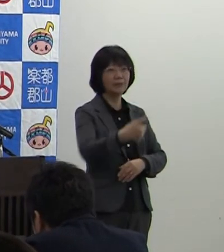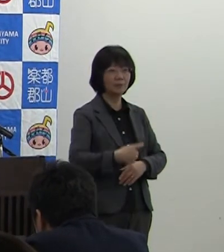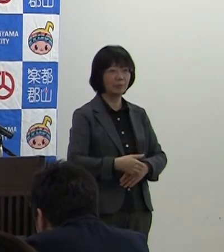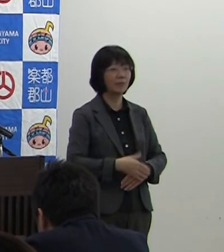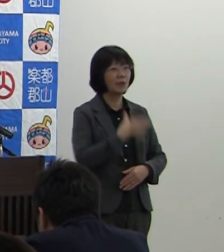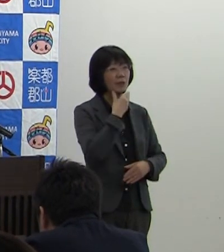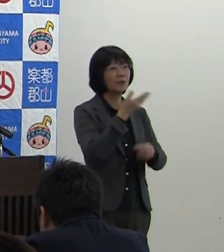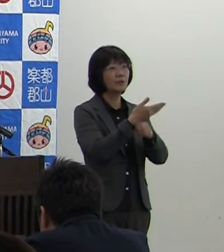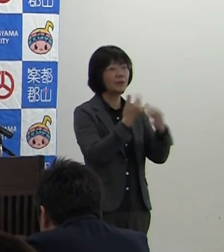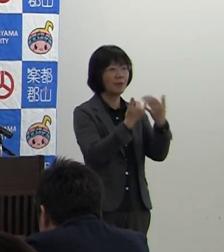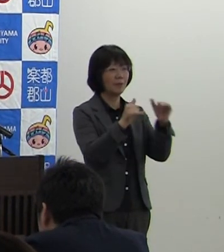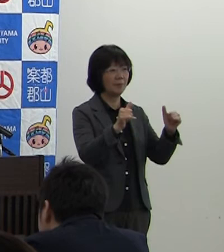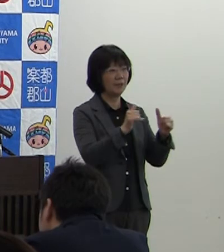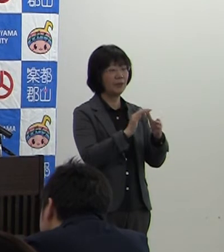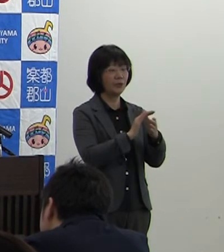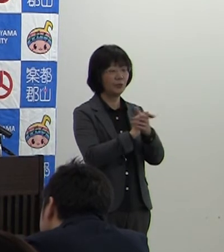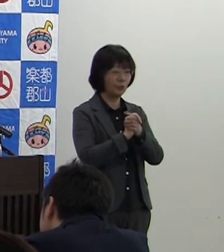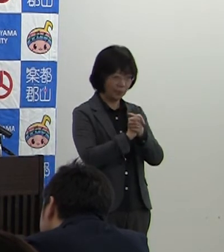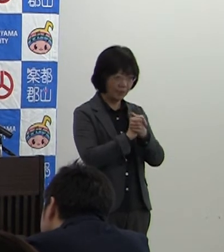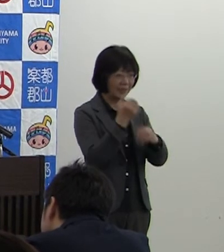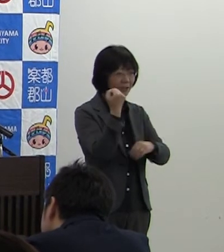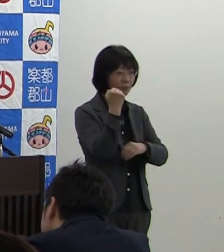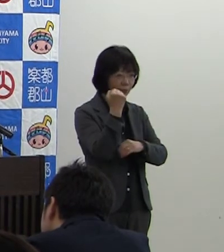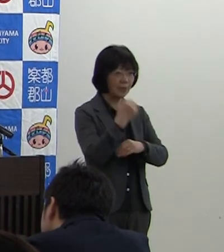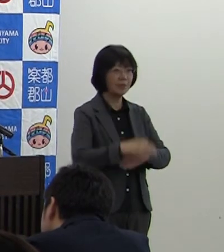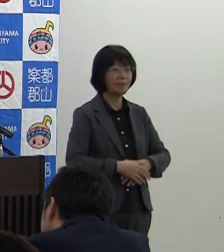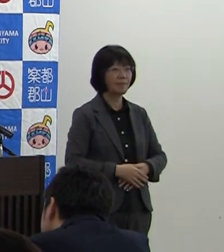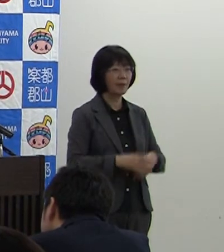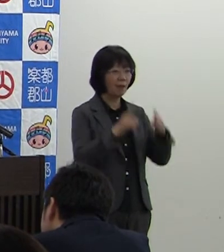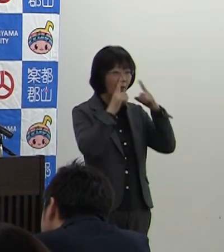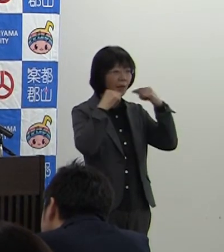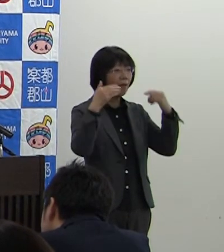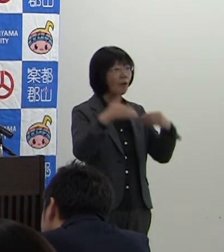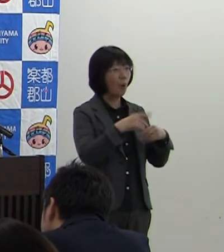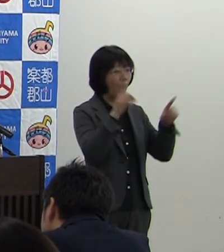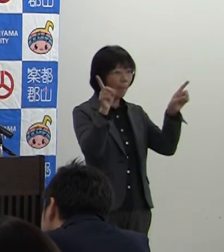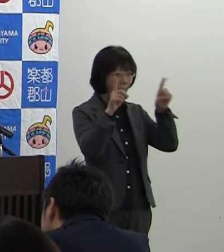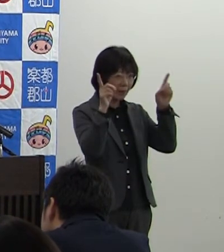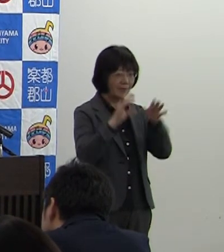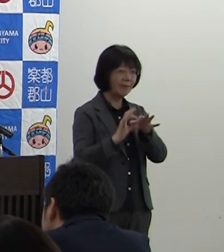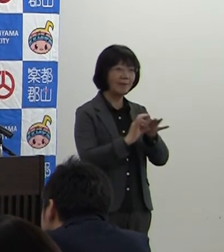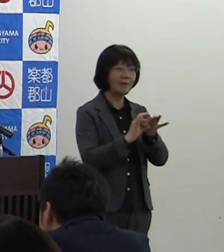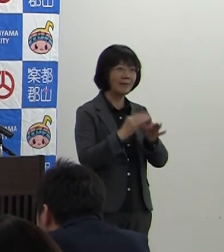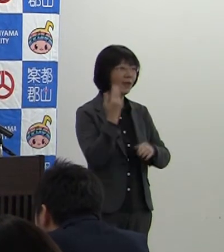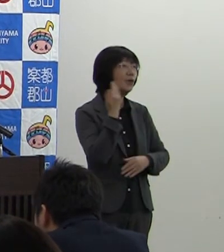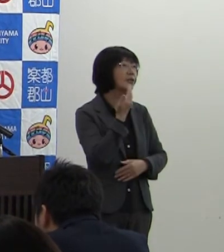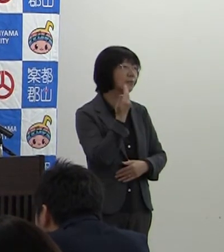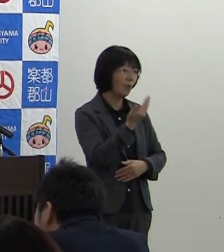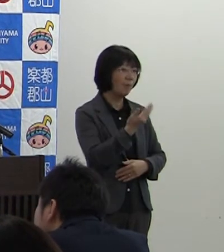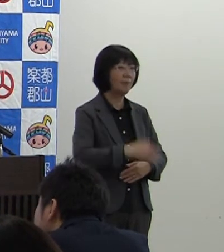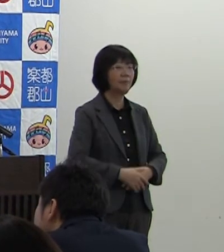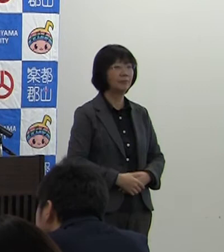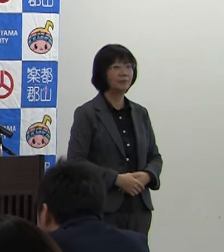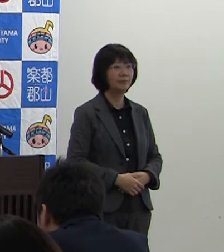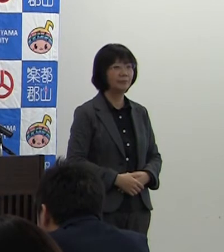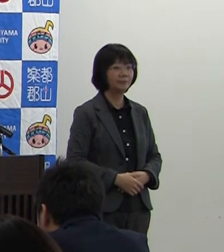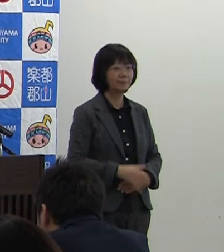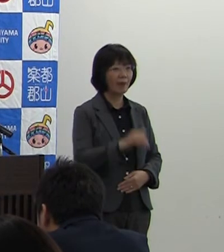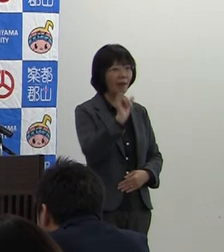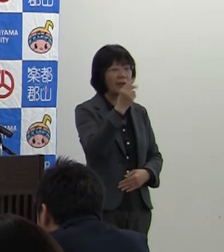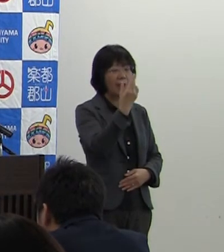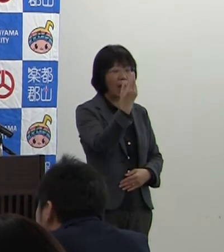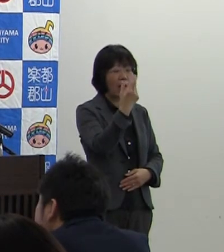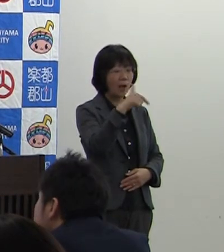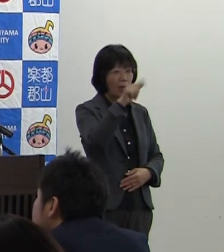。 牧島民友新聞社さんです。ちょっと恋フェアで関連してなんですけども、そもそもヤフーさんの本